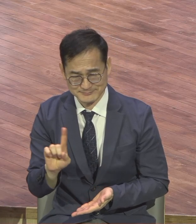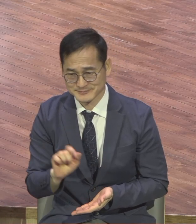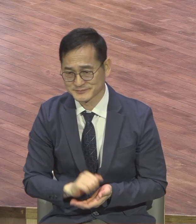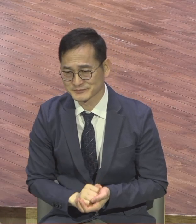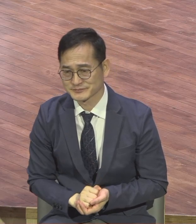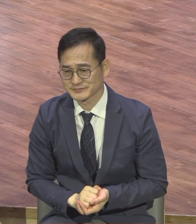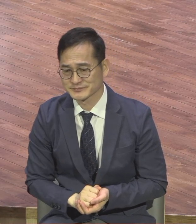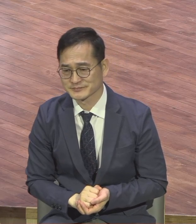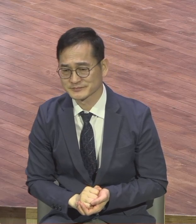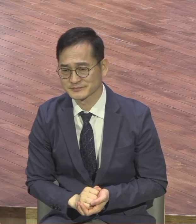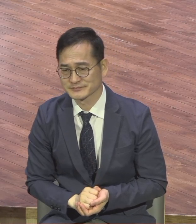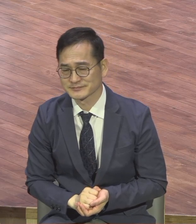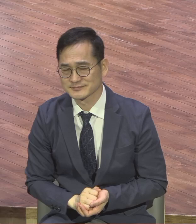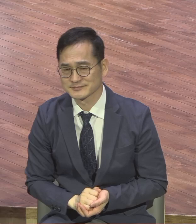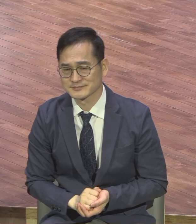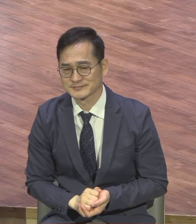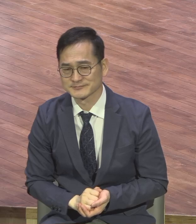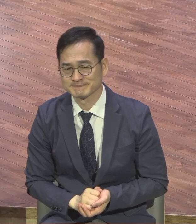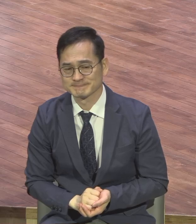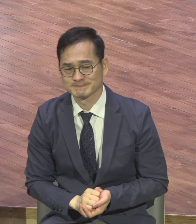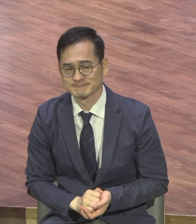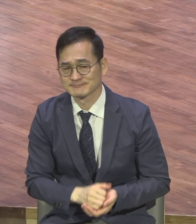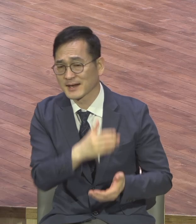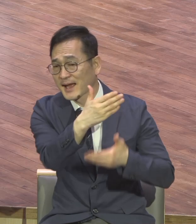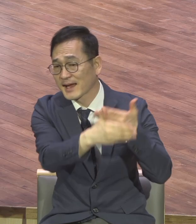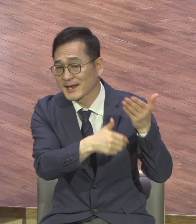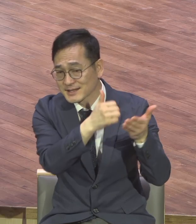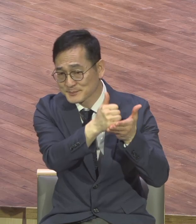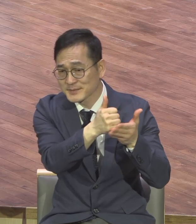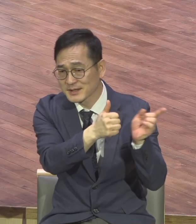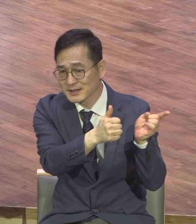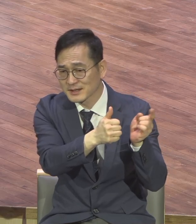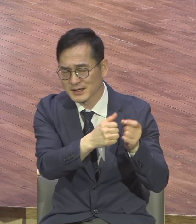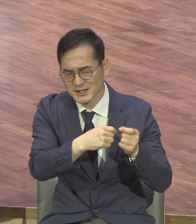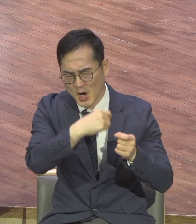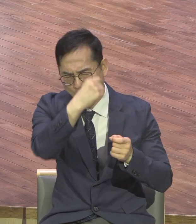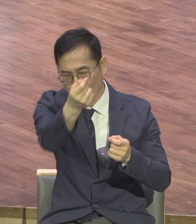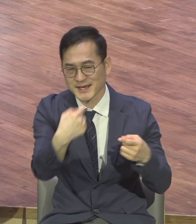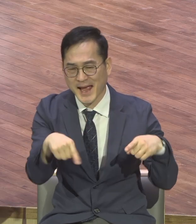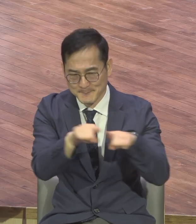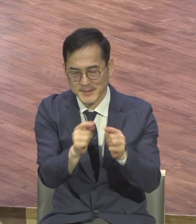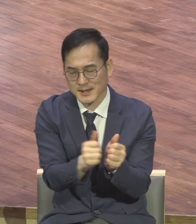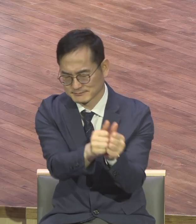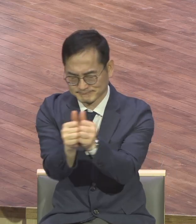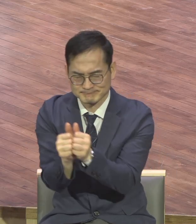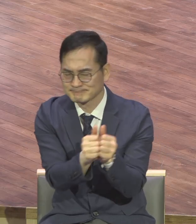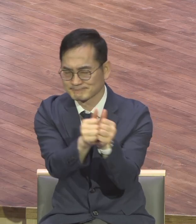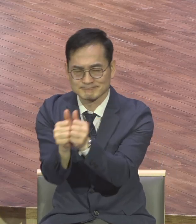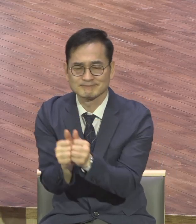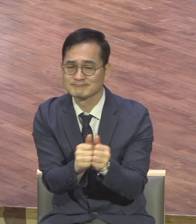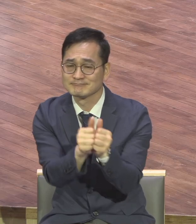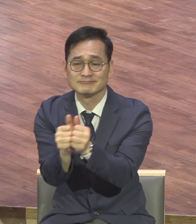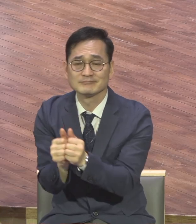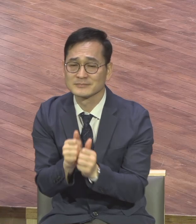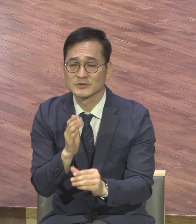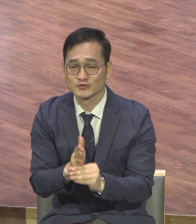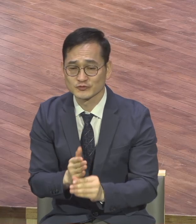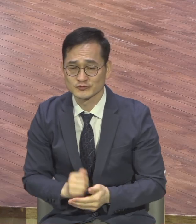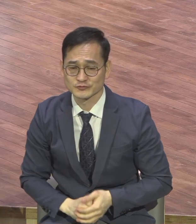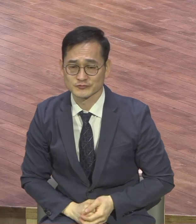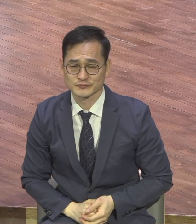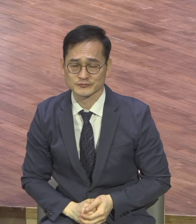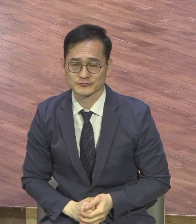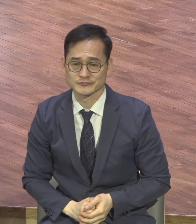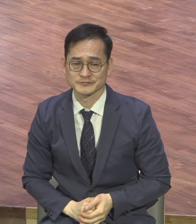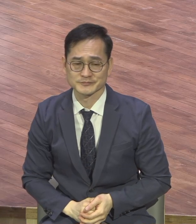the Immanuel oneness. 하나님이 영원히 여러분과 함께 계신다. 하나님이 함께 계시는